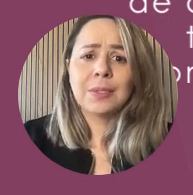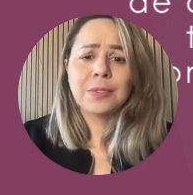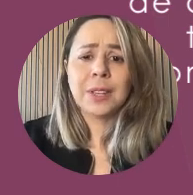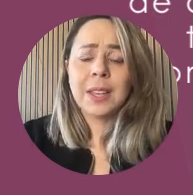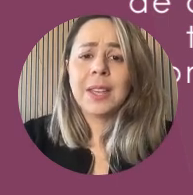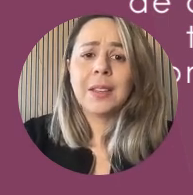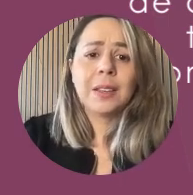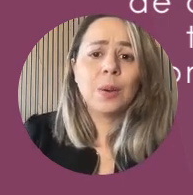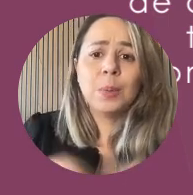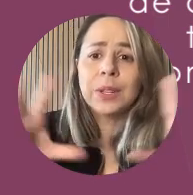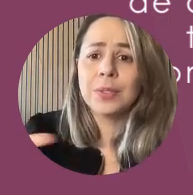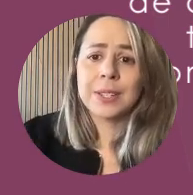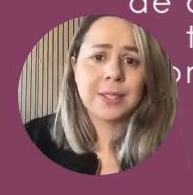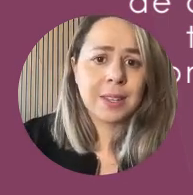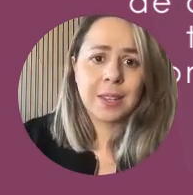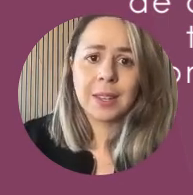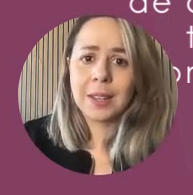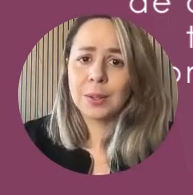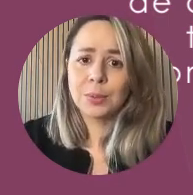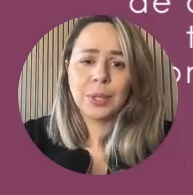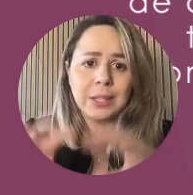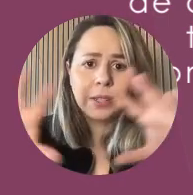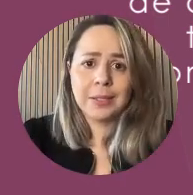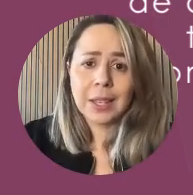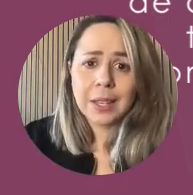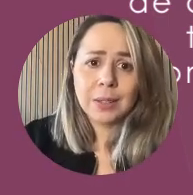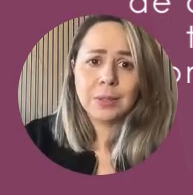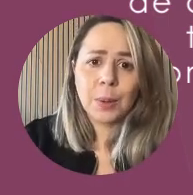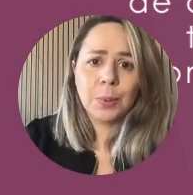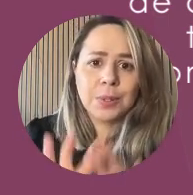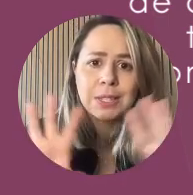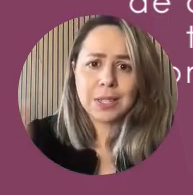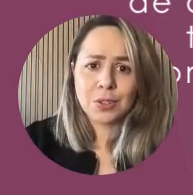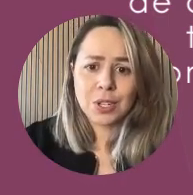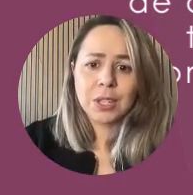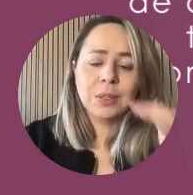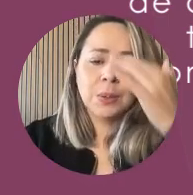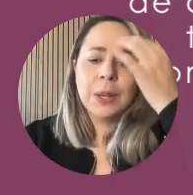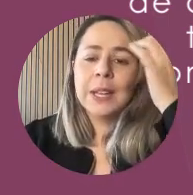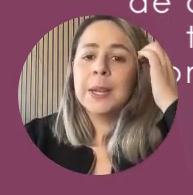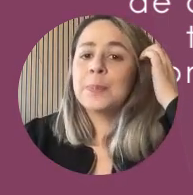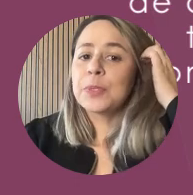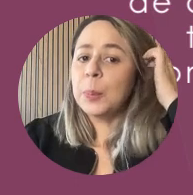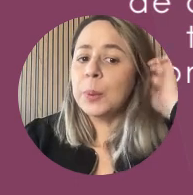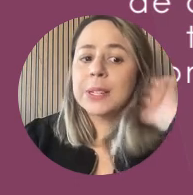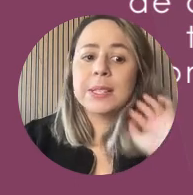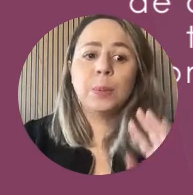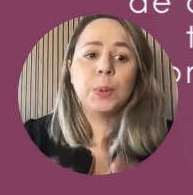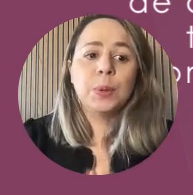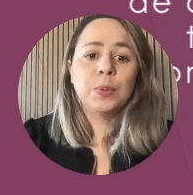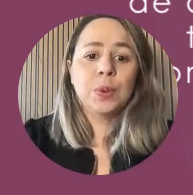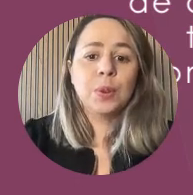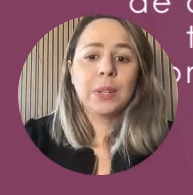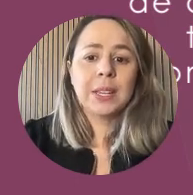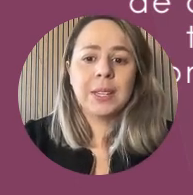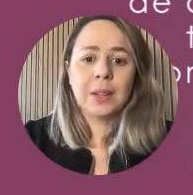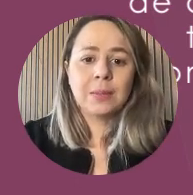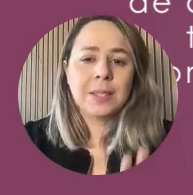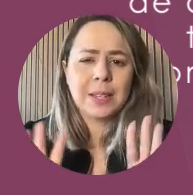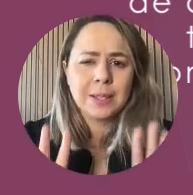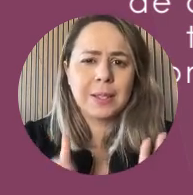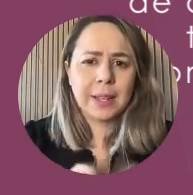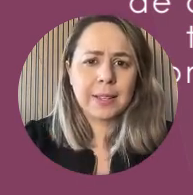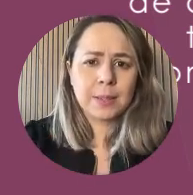isso tem a ver, como que vai ser, não tô entendendo, tá um pouco sem sentido. Então, por exemplo, eu coloquei